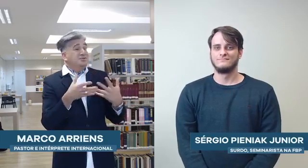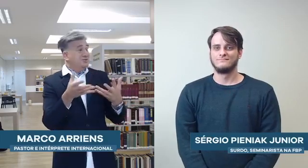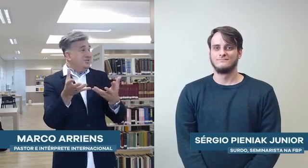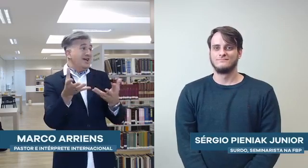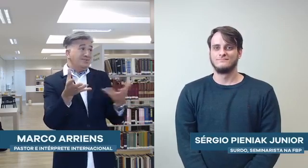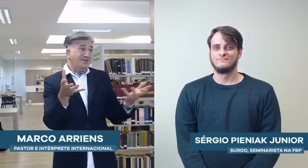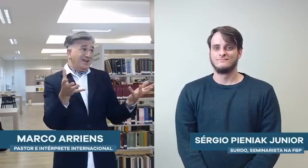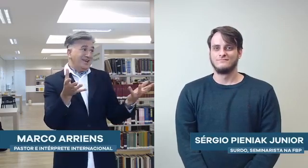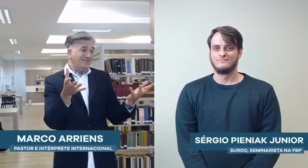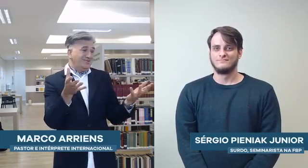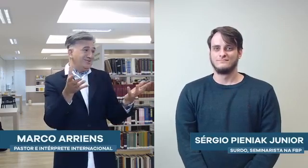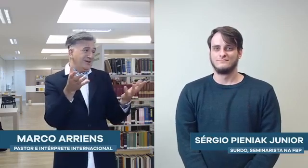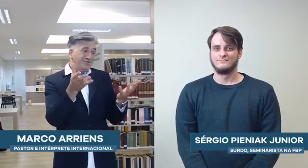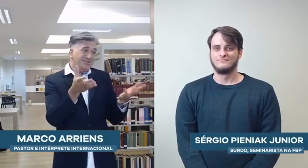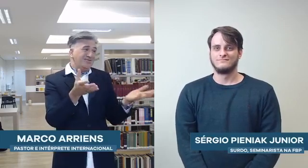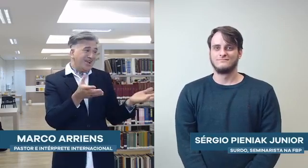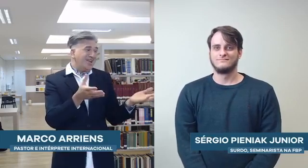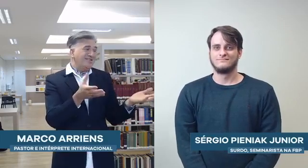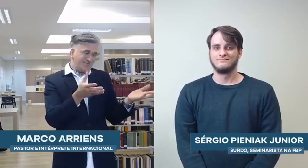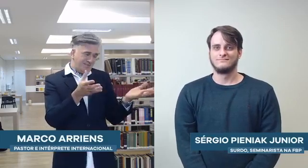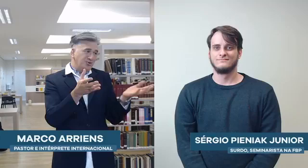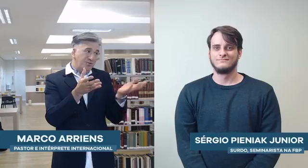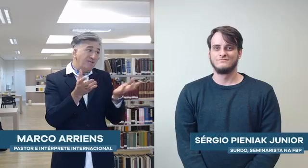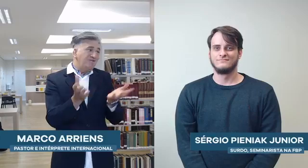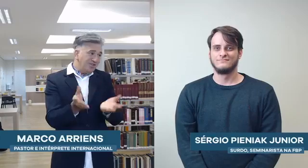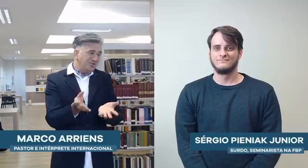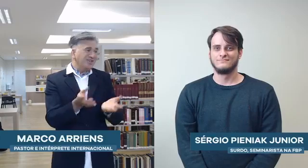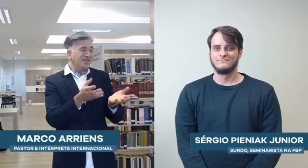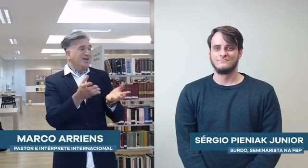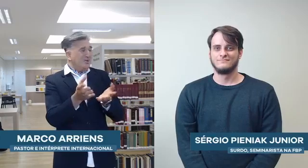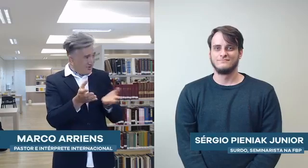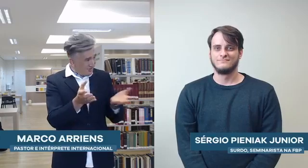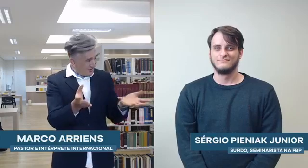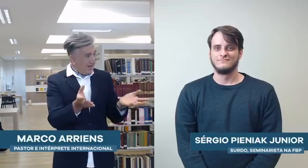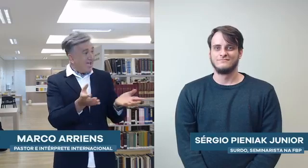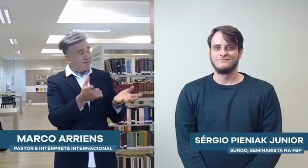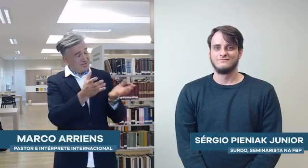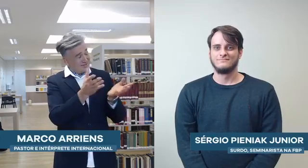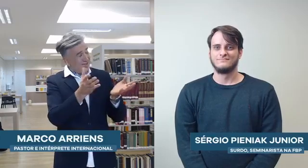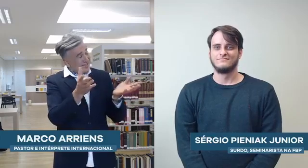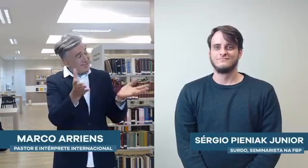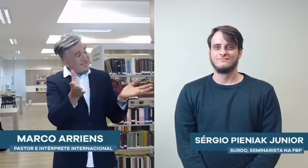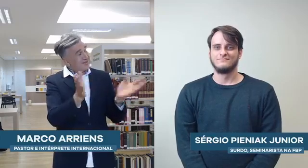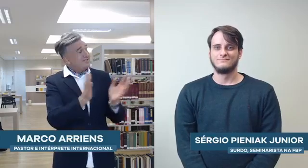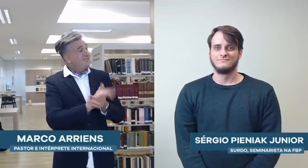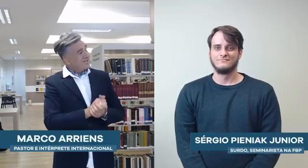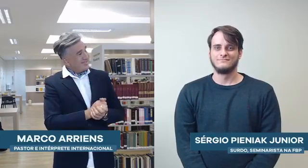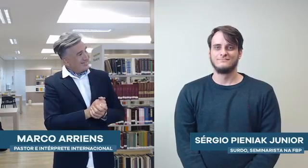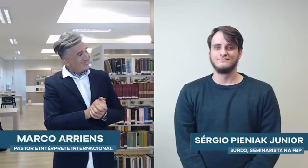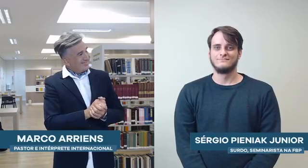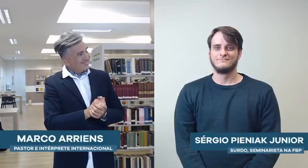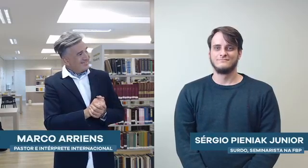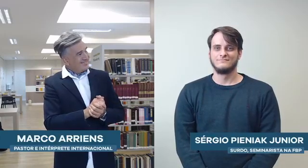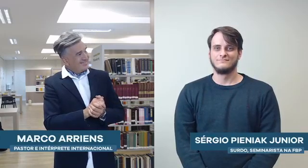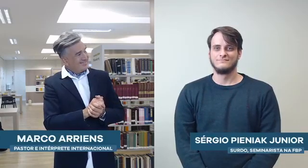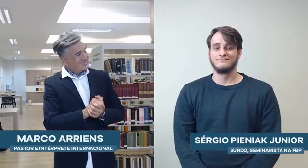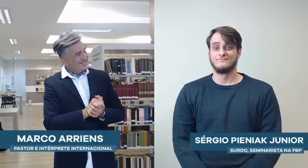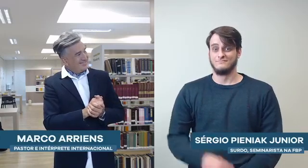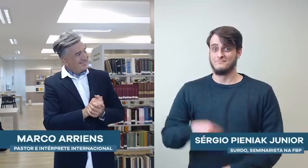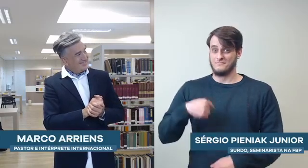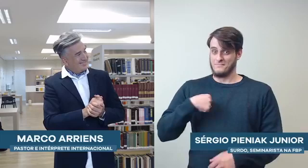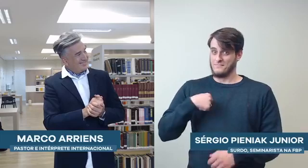aí? Eu preciso do intérprete, cara. Não dá para você ficar aí. Você é muito bem-vindo aqui para assistir a live, mas o que você está fazendo aí?